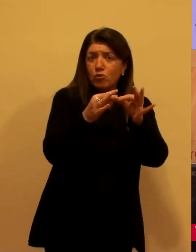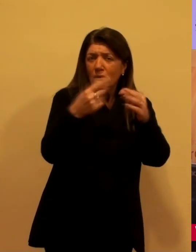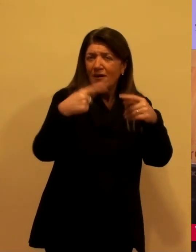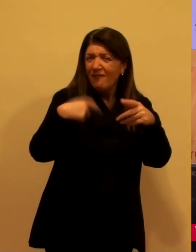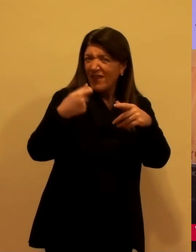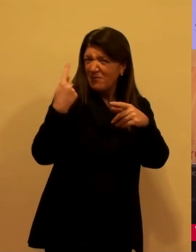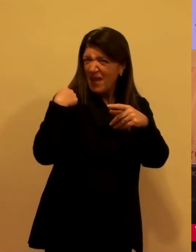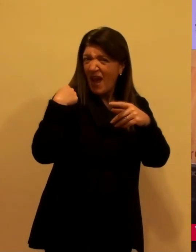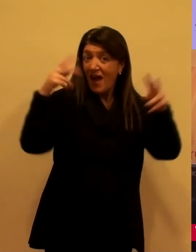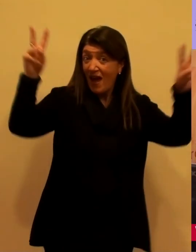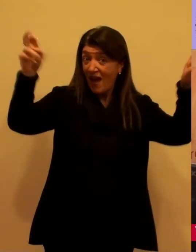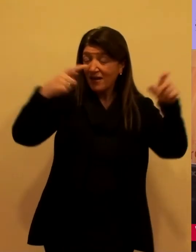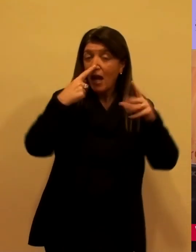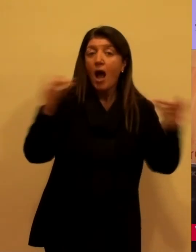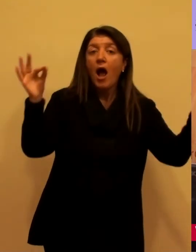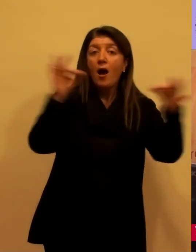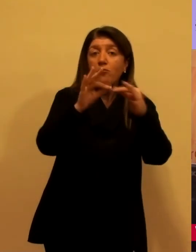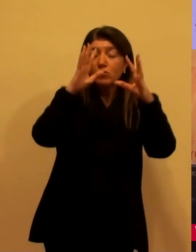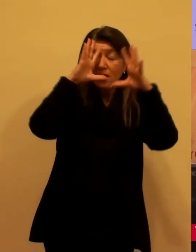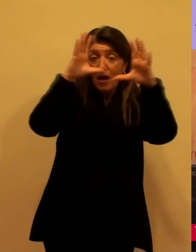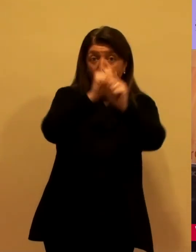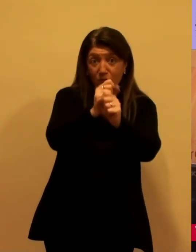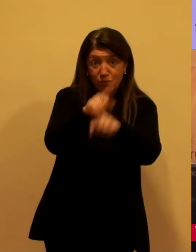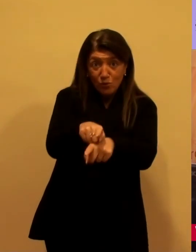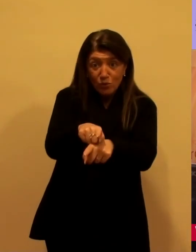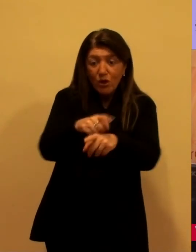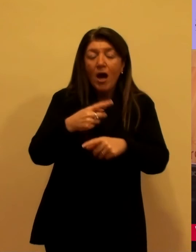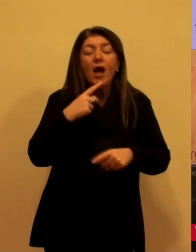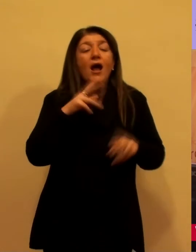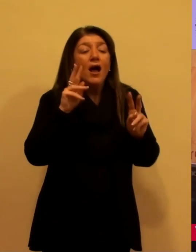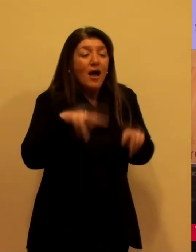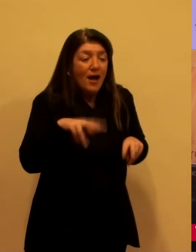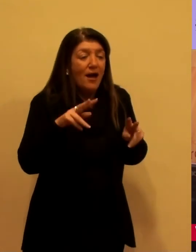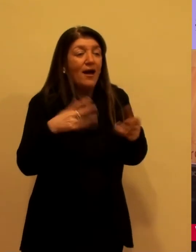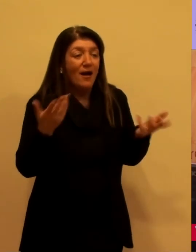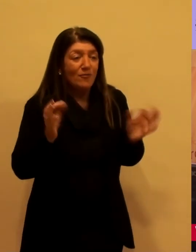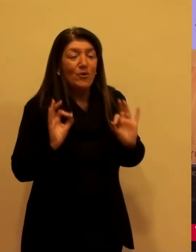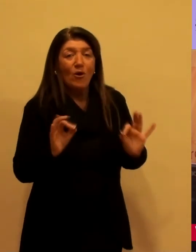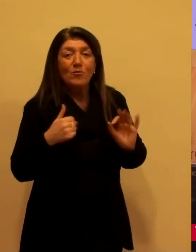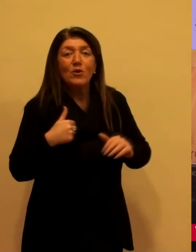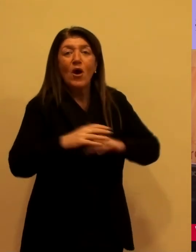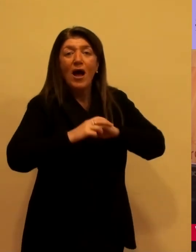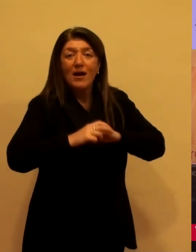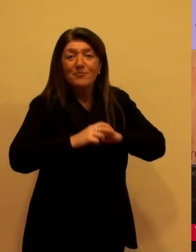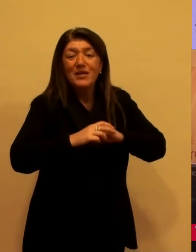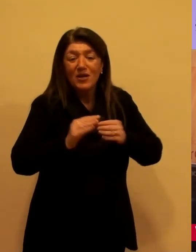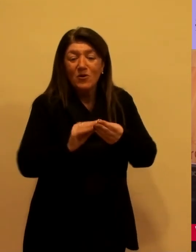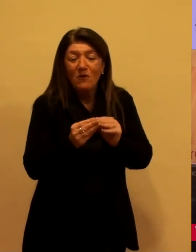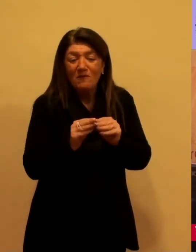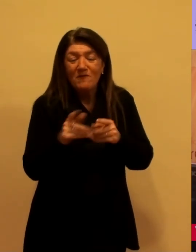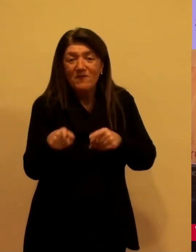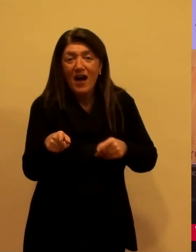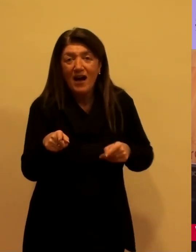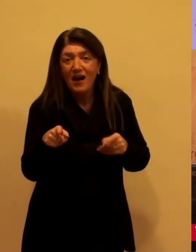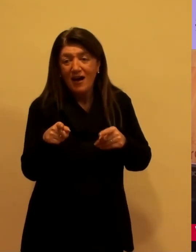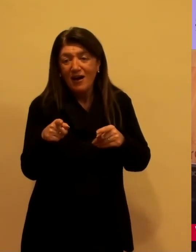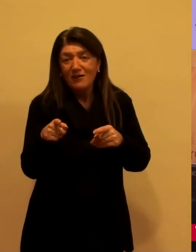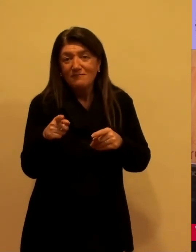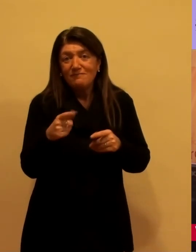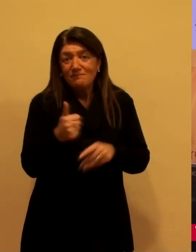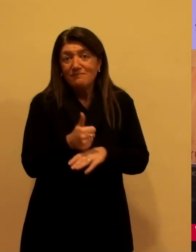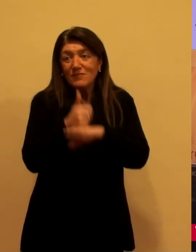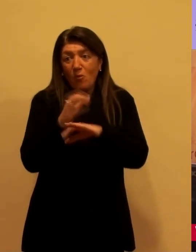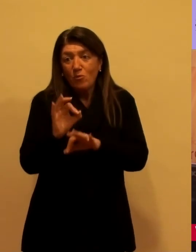proprio esatto. ad hoc. Ma lo faccio perché lo fa un amico che ha voce in capitolo, sì. Nel senso che lo dice